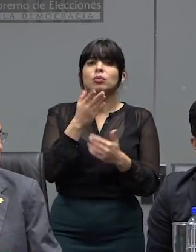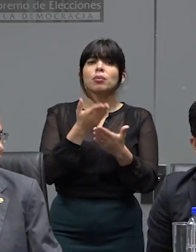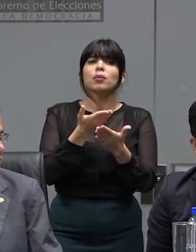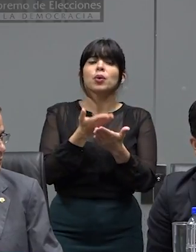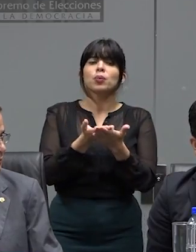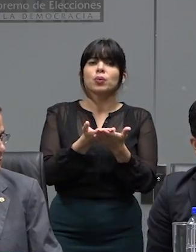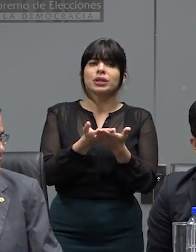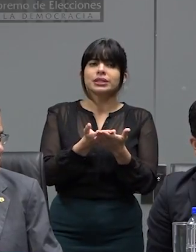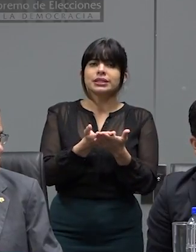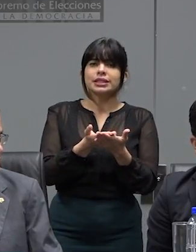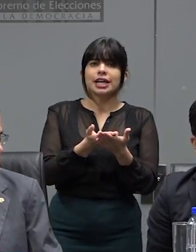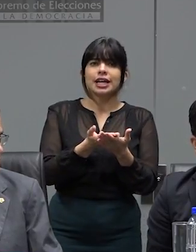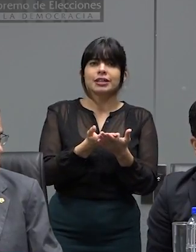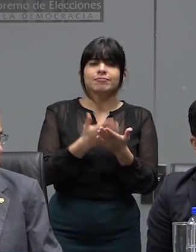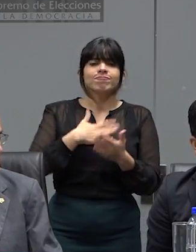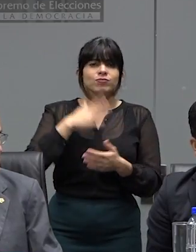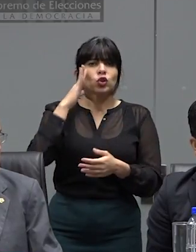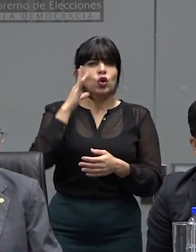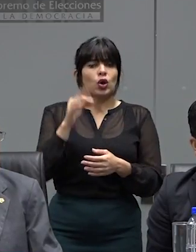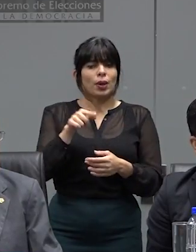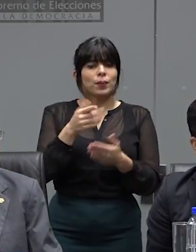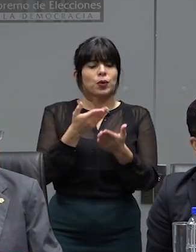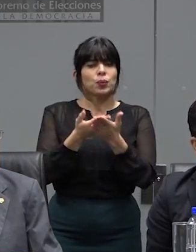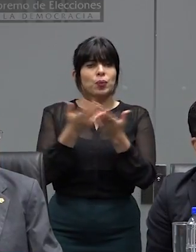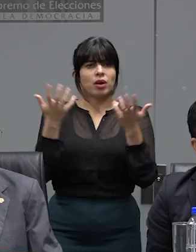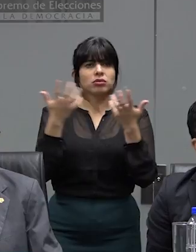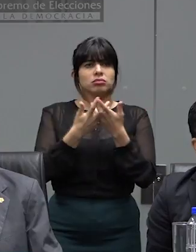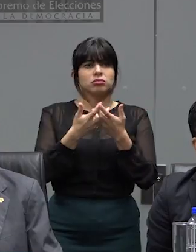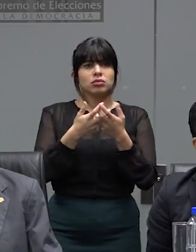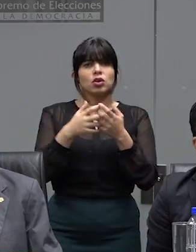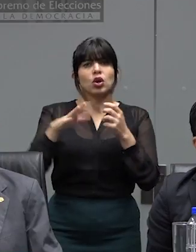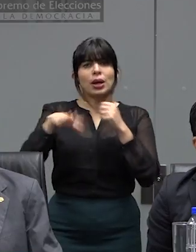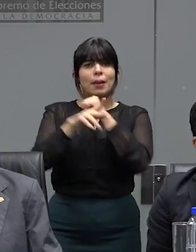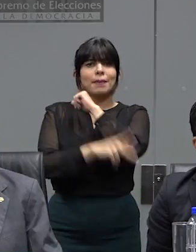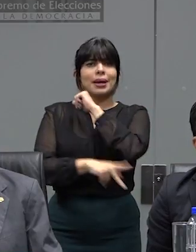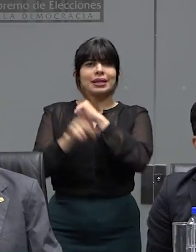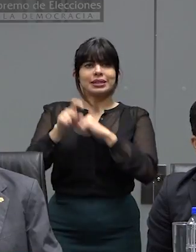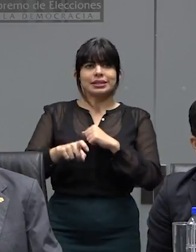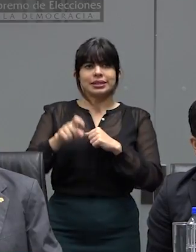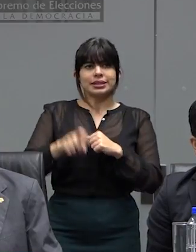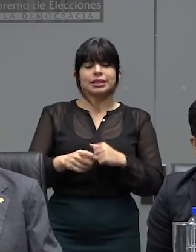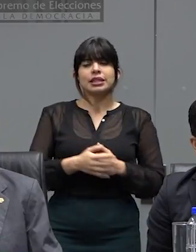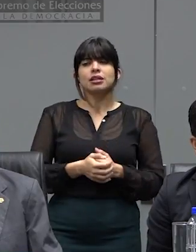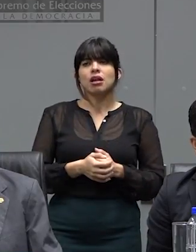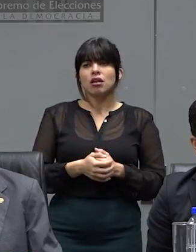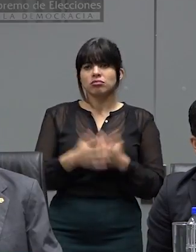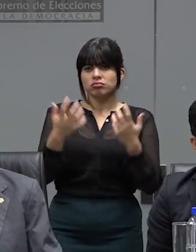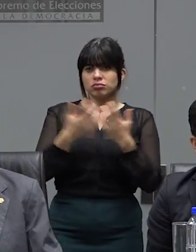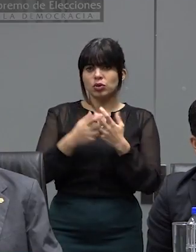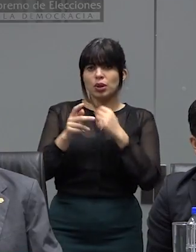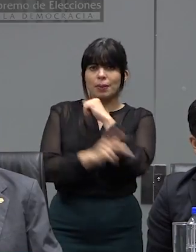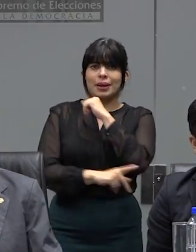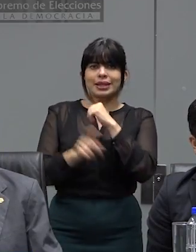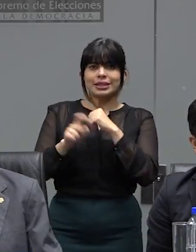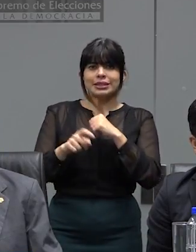propuesta, creo que acorde con lo que el país requiere. Es acorde con lo que el país